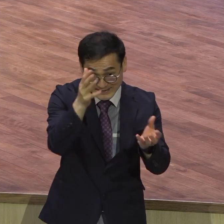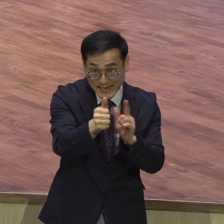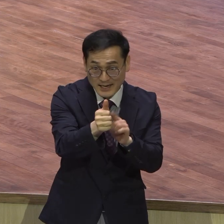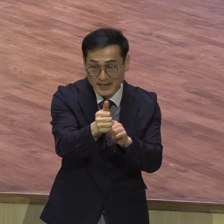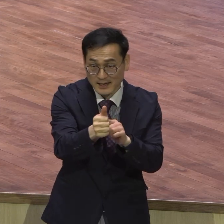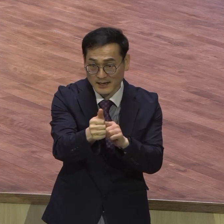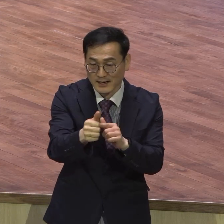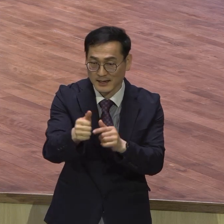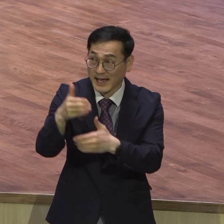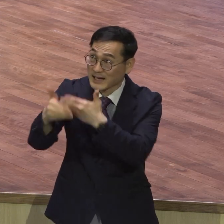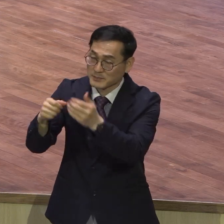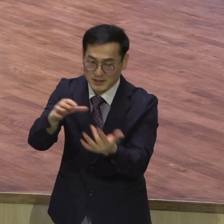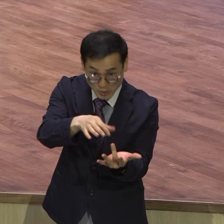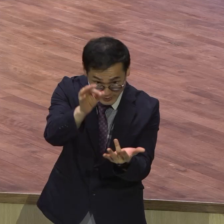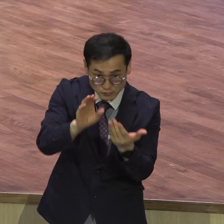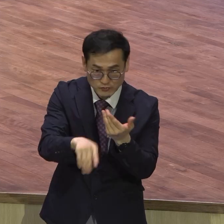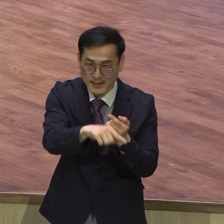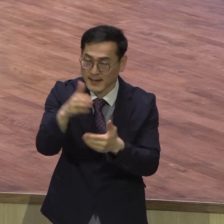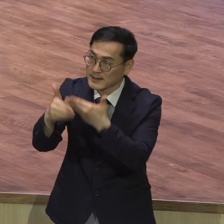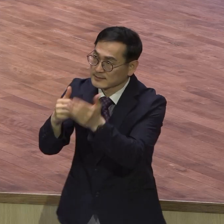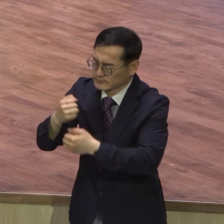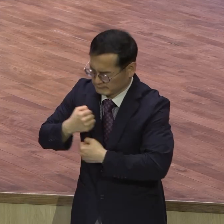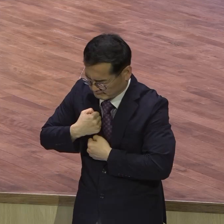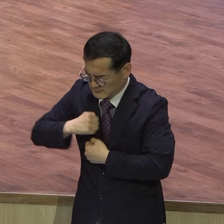모든 것이 회복되었어요.